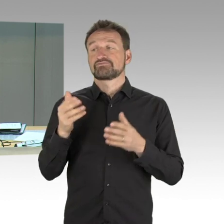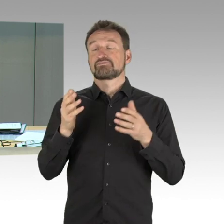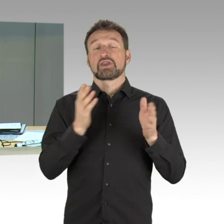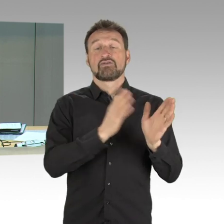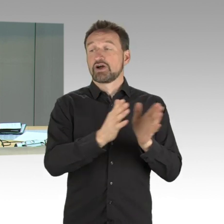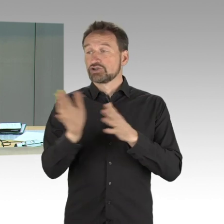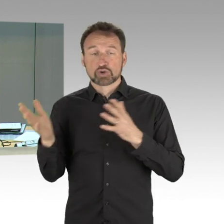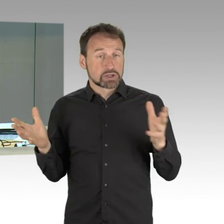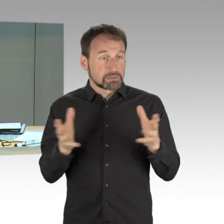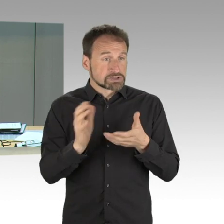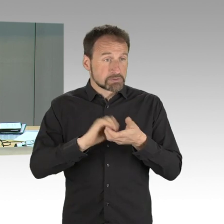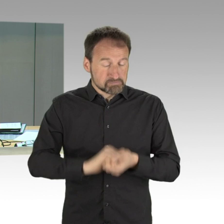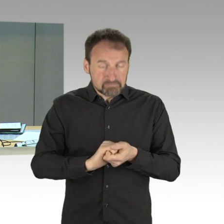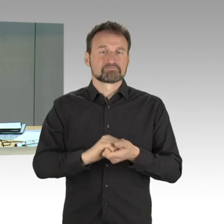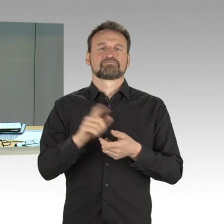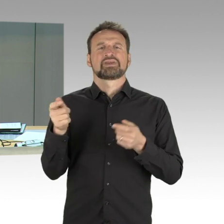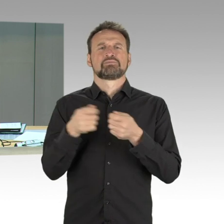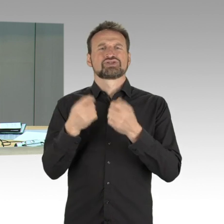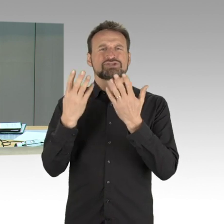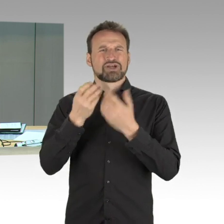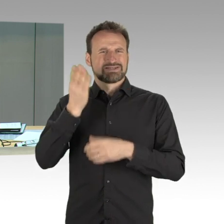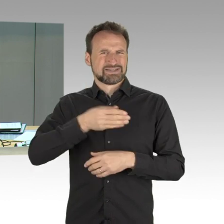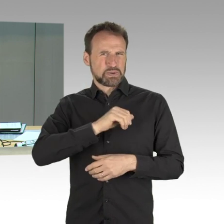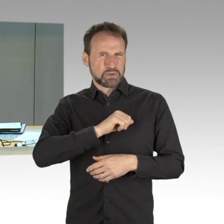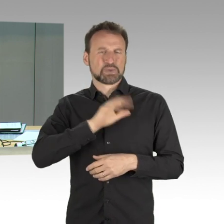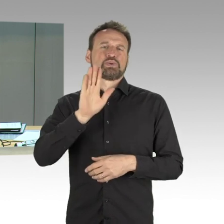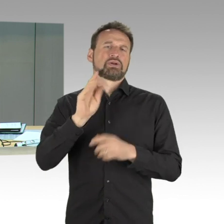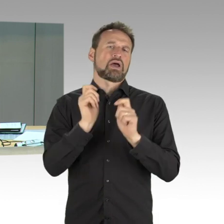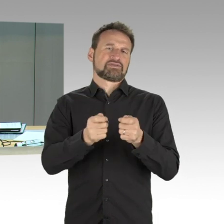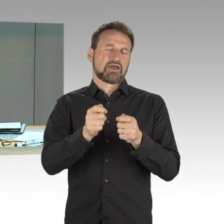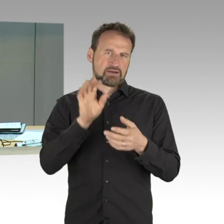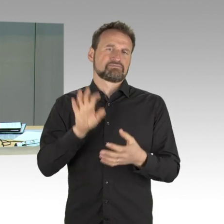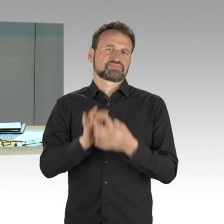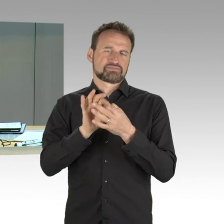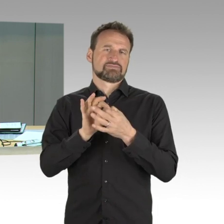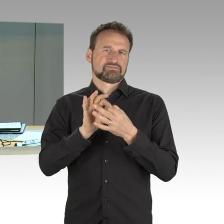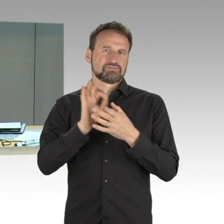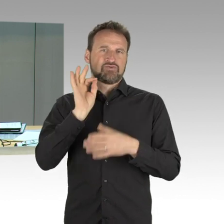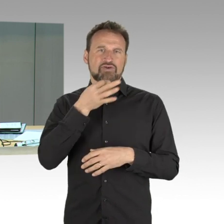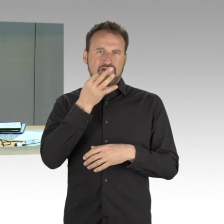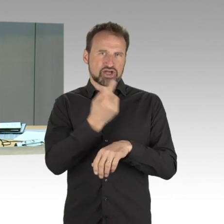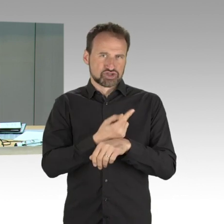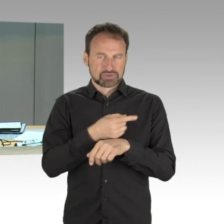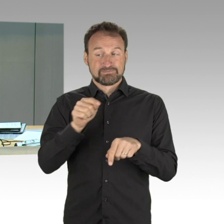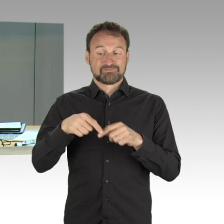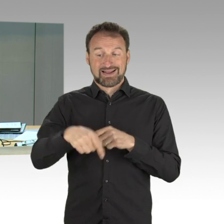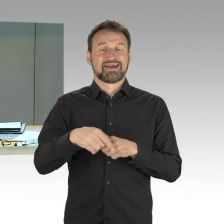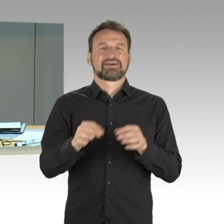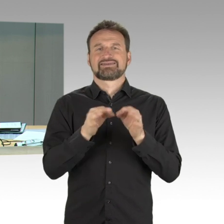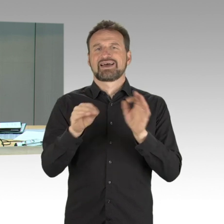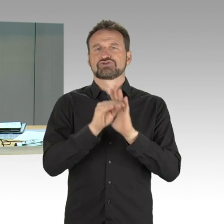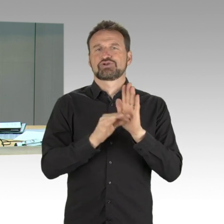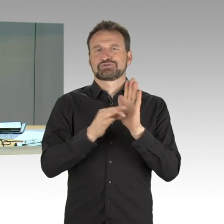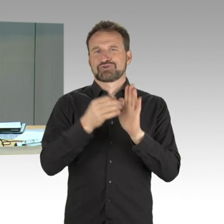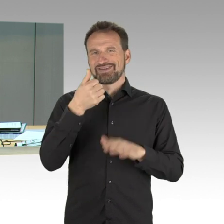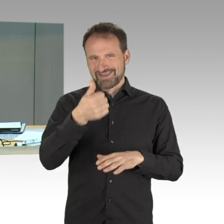dieses Thema gleich für die Aktuelle Stunde unter Tagesordnungspunkt 1 aufrufen. Und zwar in Verbindung mit dem Tagesordnungspunkt 31,